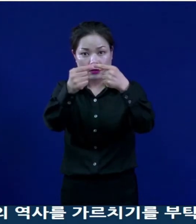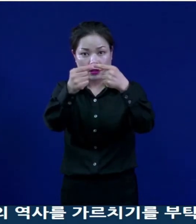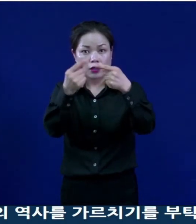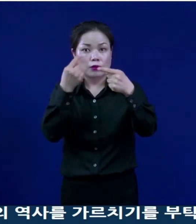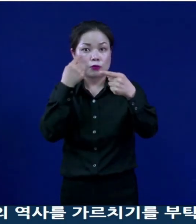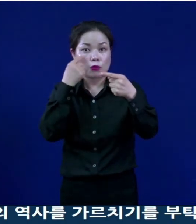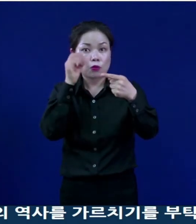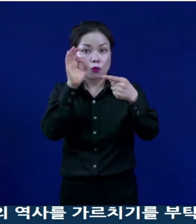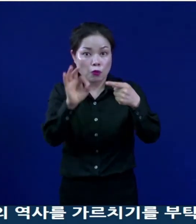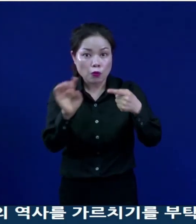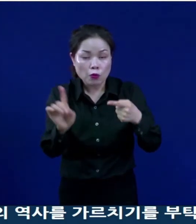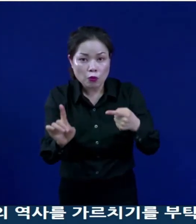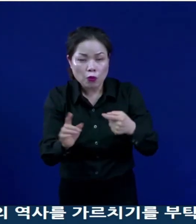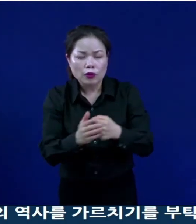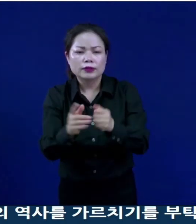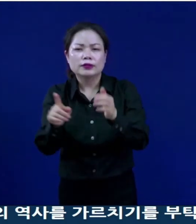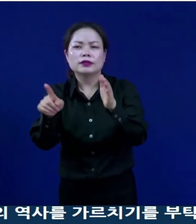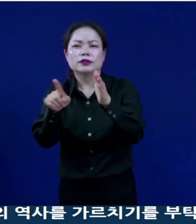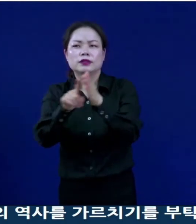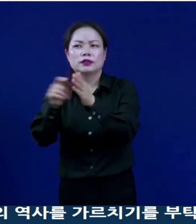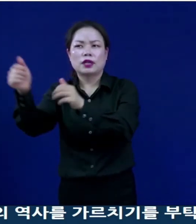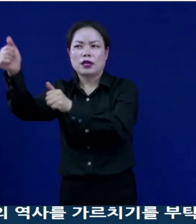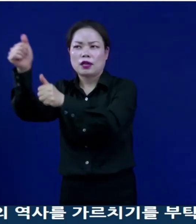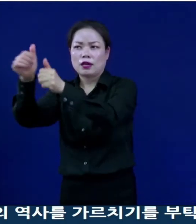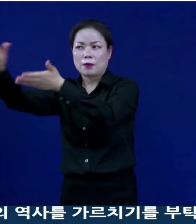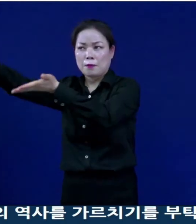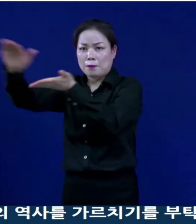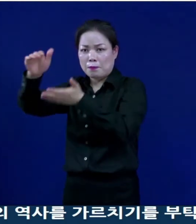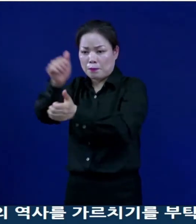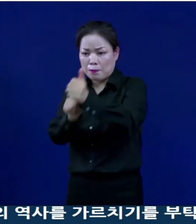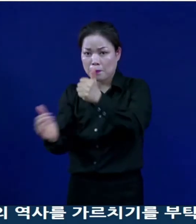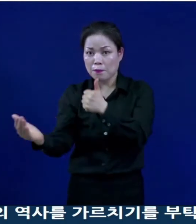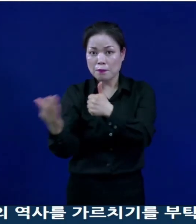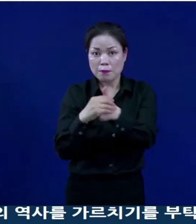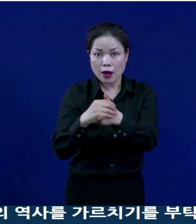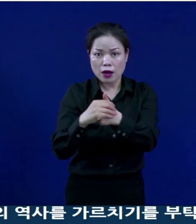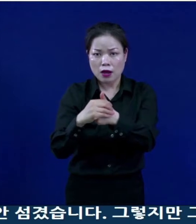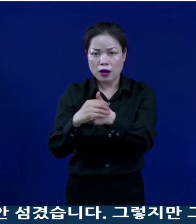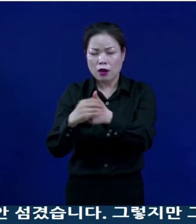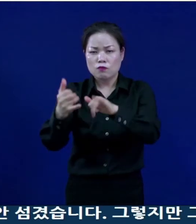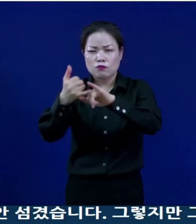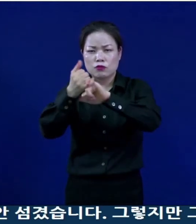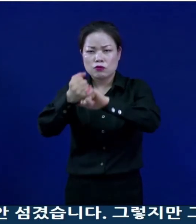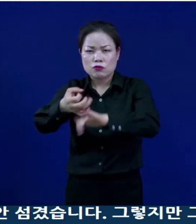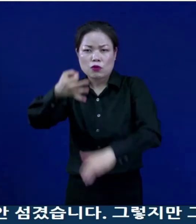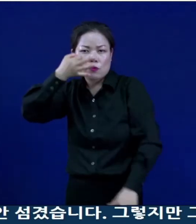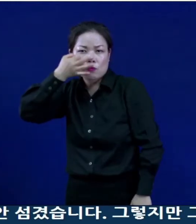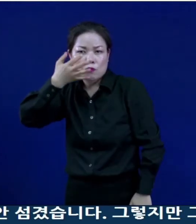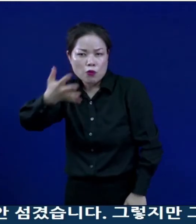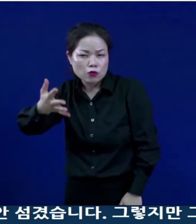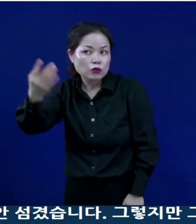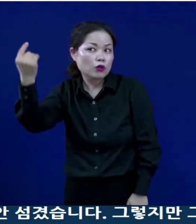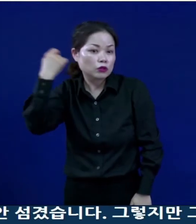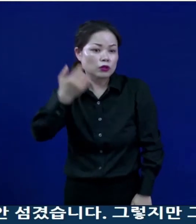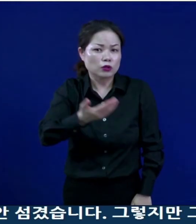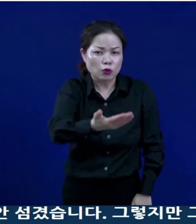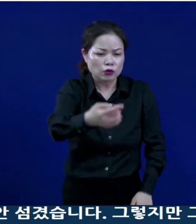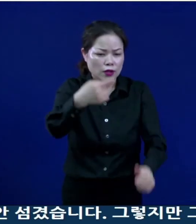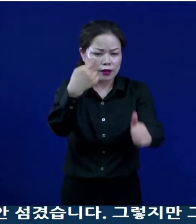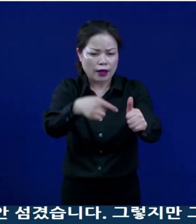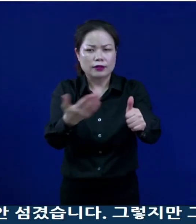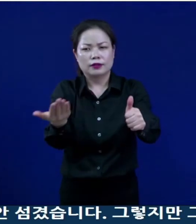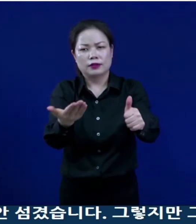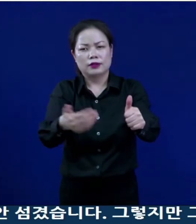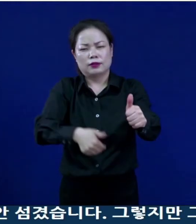됩니다. 그것은 신앙의 전수와 계승을 위해서는 반드시 보여주고 들려주는 일, 즉 가르치는